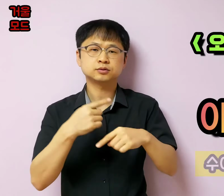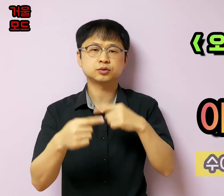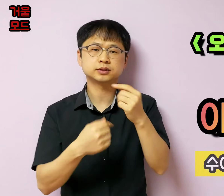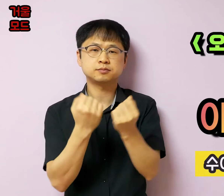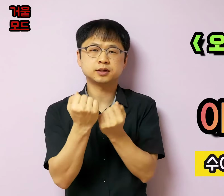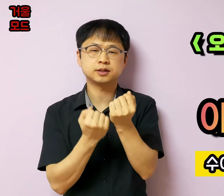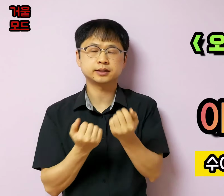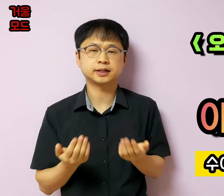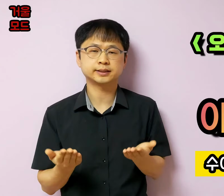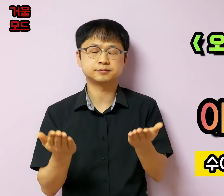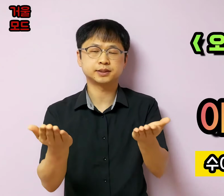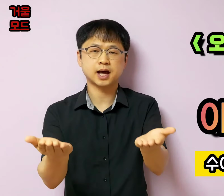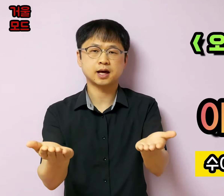수어 설명을 해드리겠습니다.